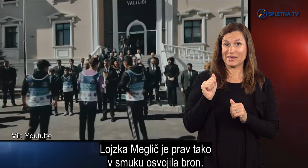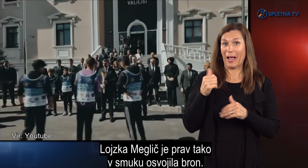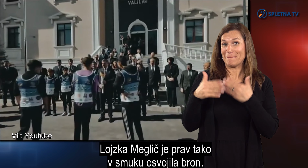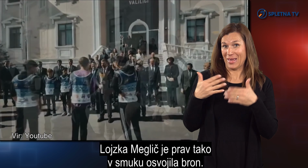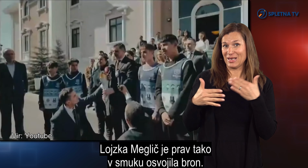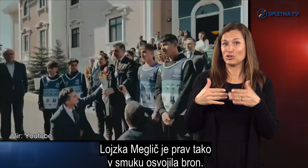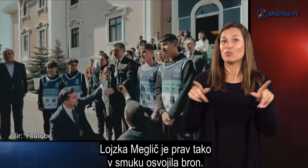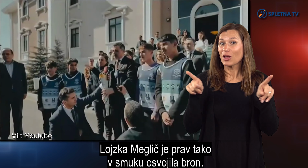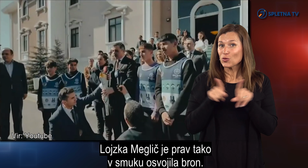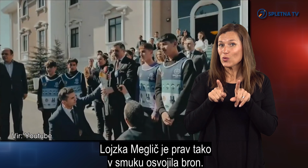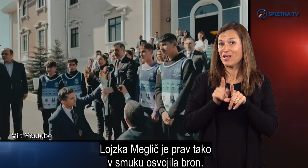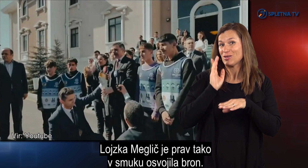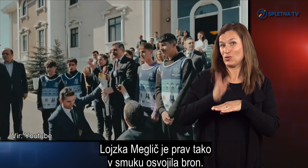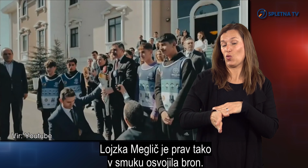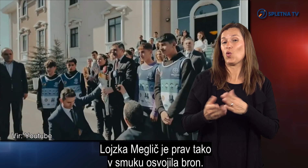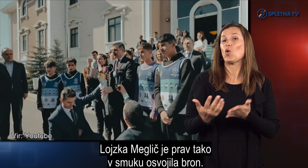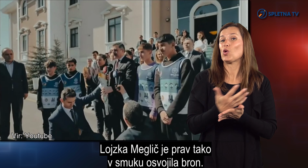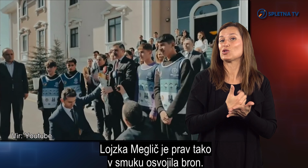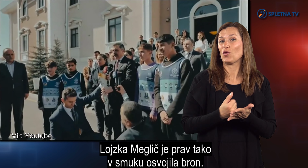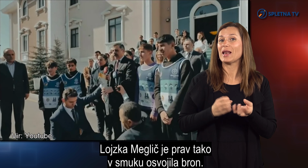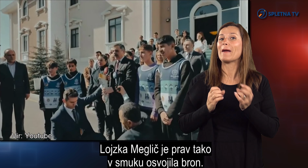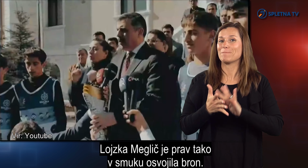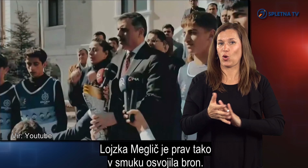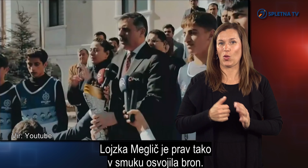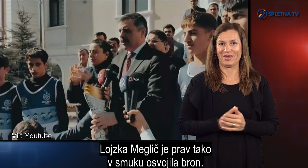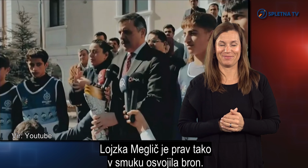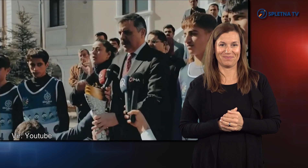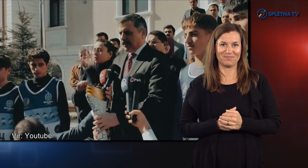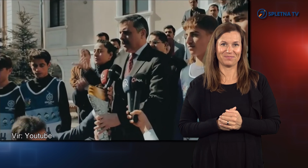Lojzka Meglič je prav tako v smuku osvojila bron.